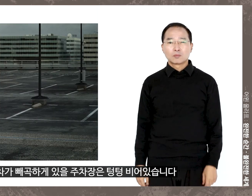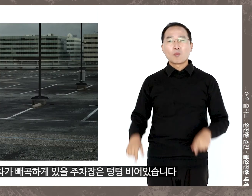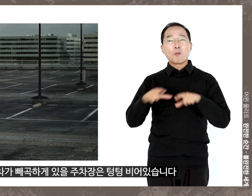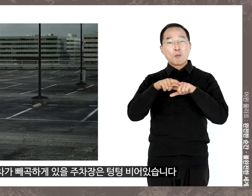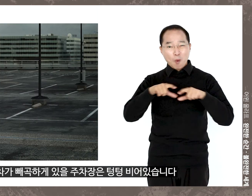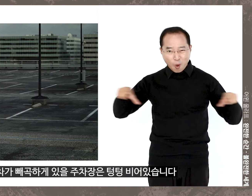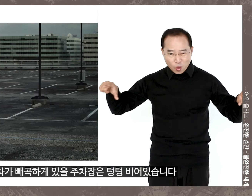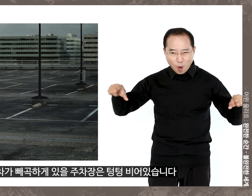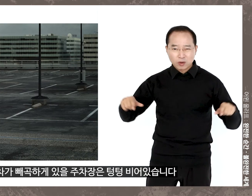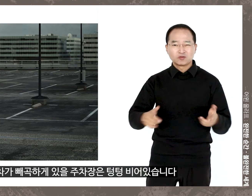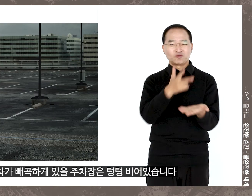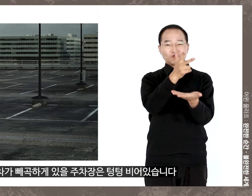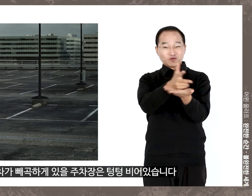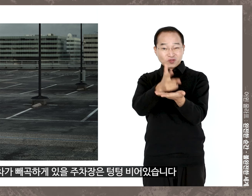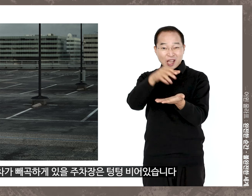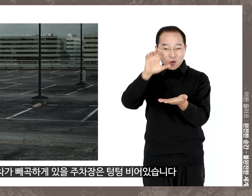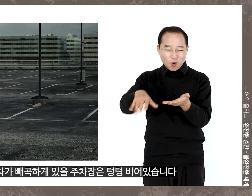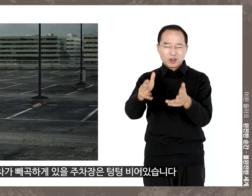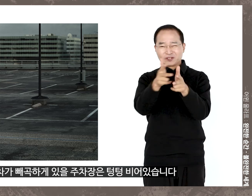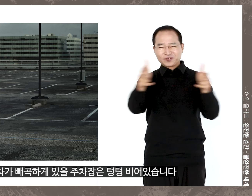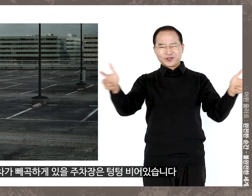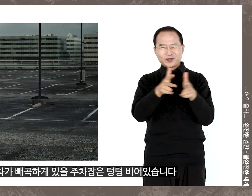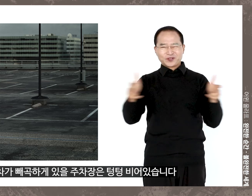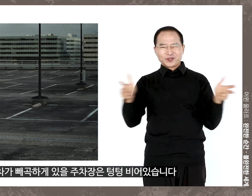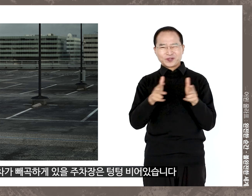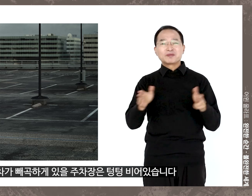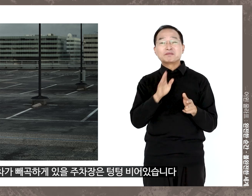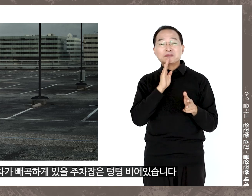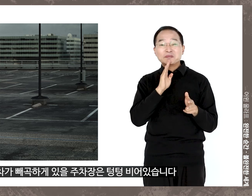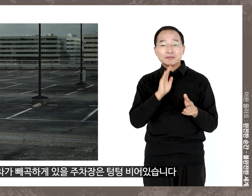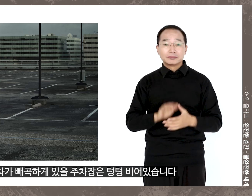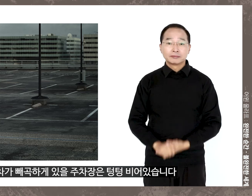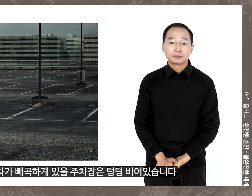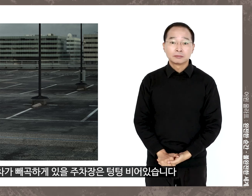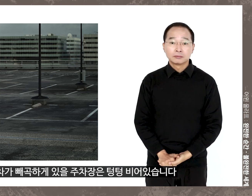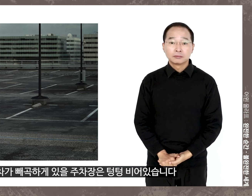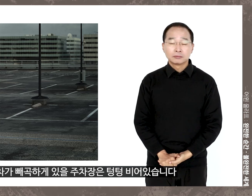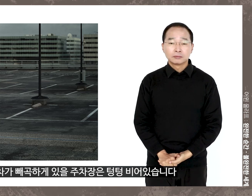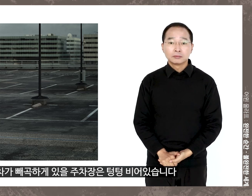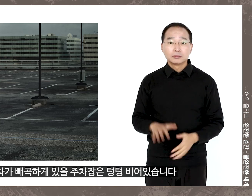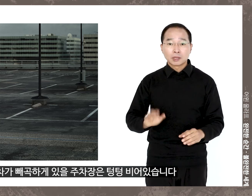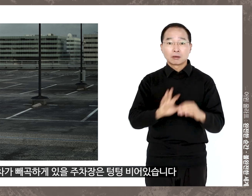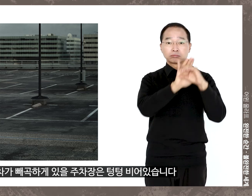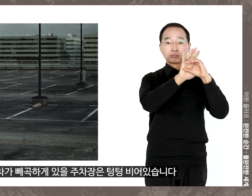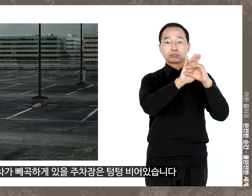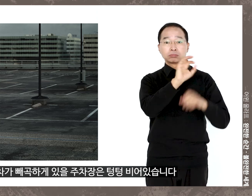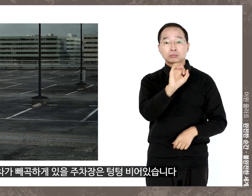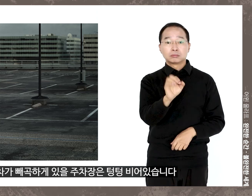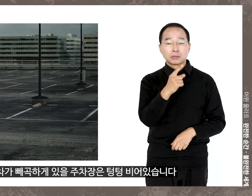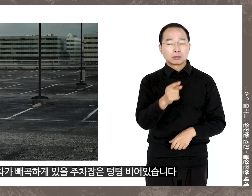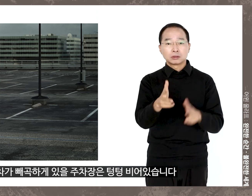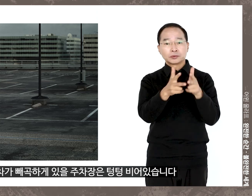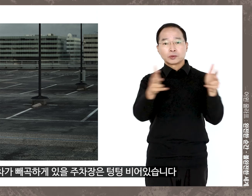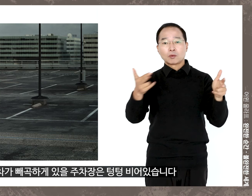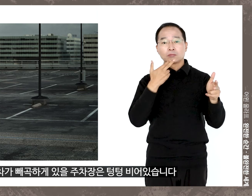평소라면 차가 빼곡하게 있을 주차장은 텅텅 비어 있습니다.